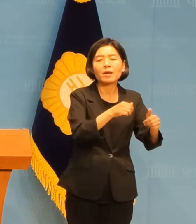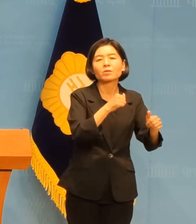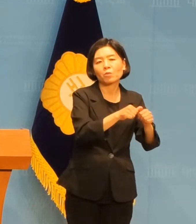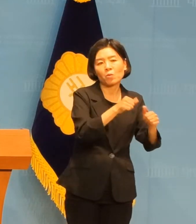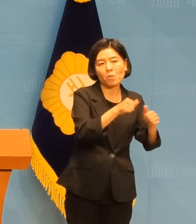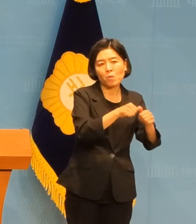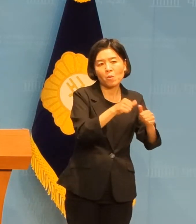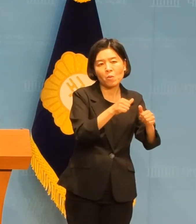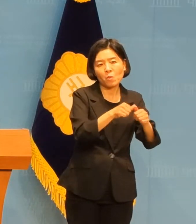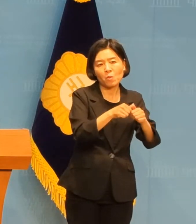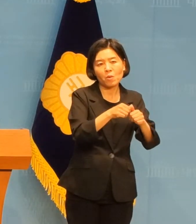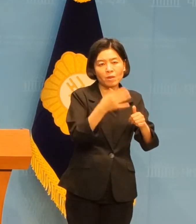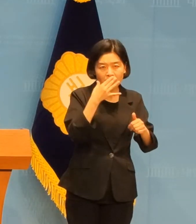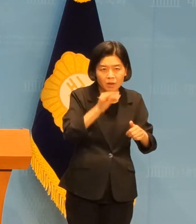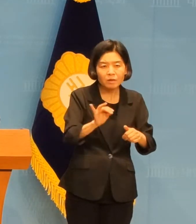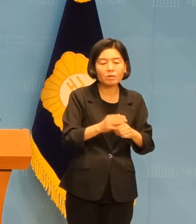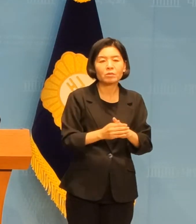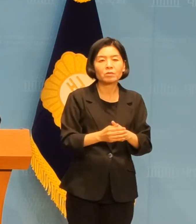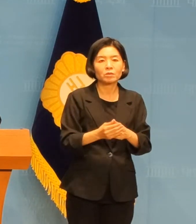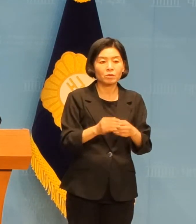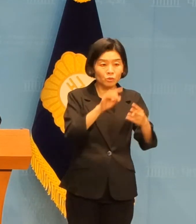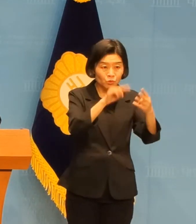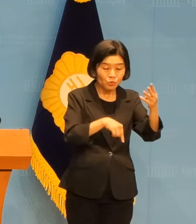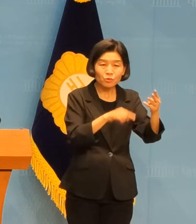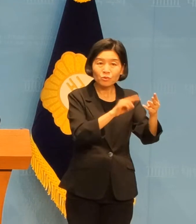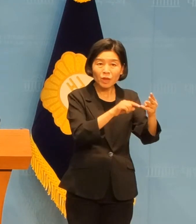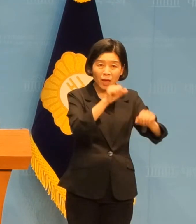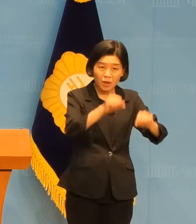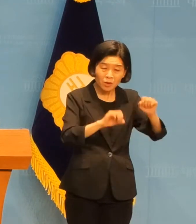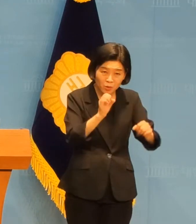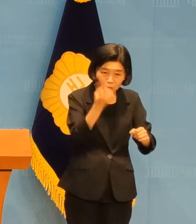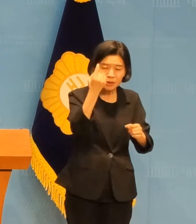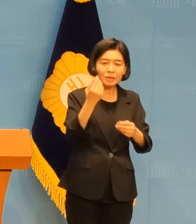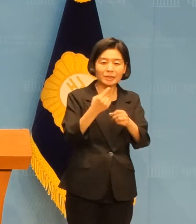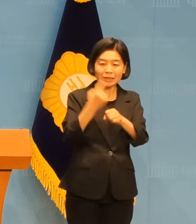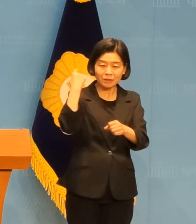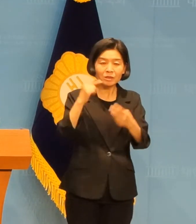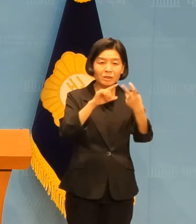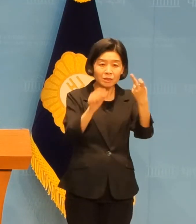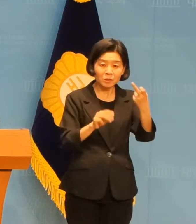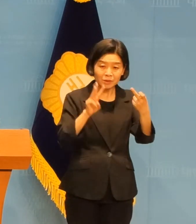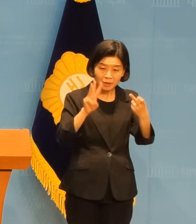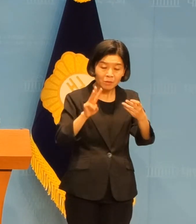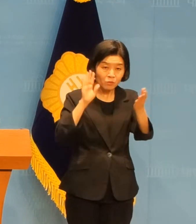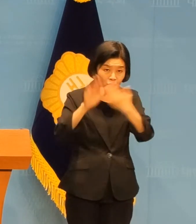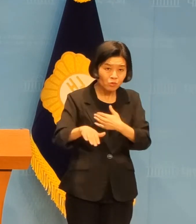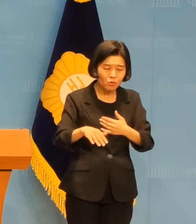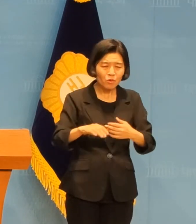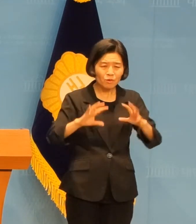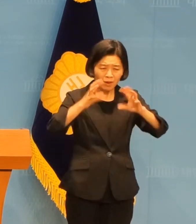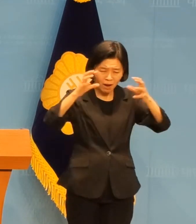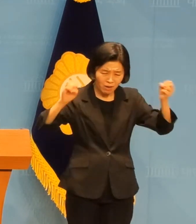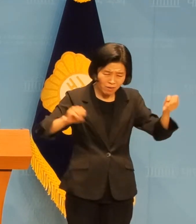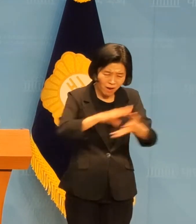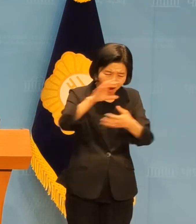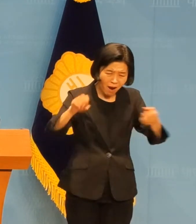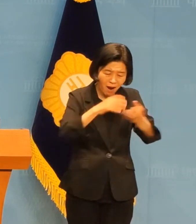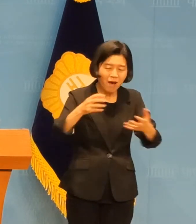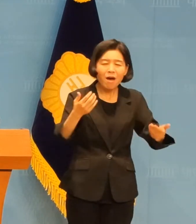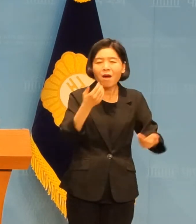윤석열 전 대통령의 행동으로 인하여 대한민국은 작년 12월 3일 이후 혼란과 갈등의 시간을 보낸 바